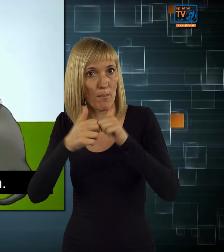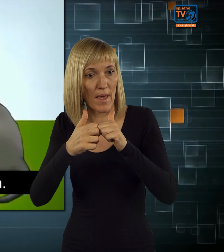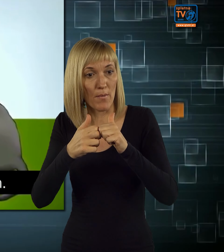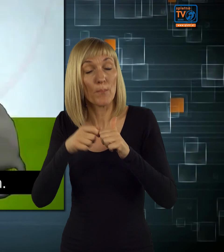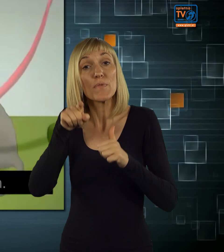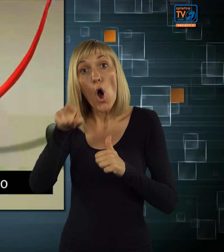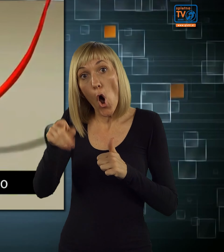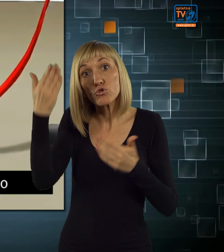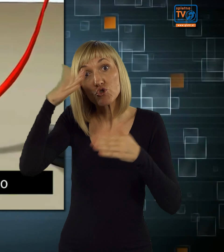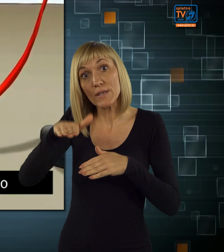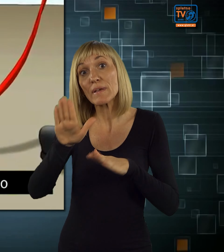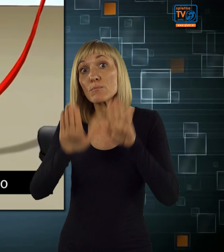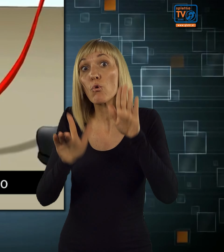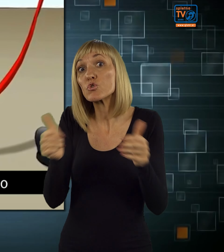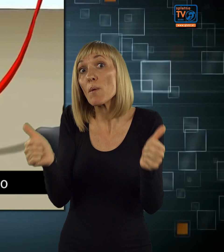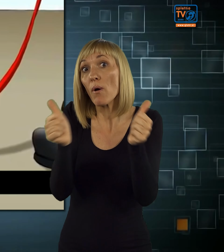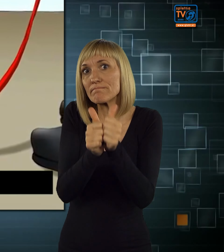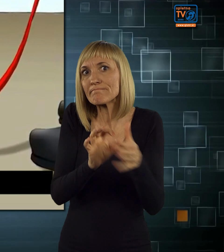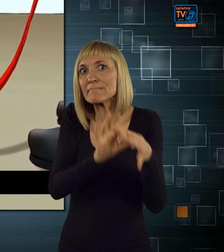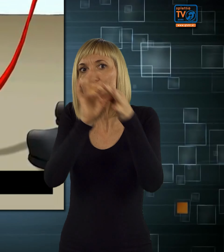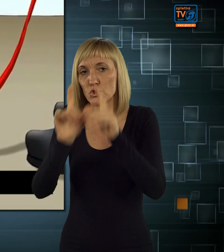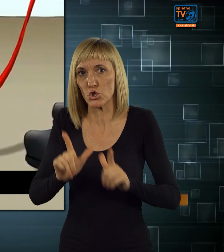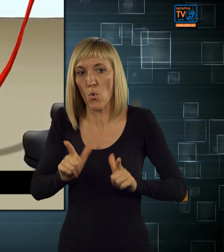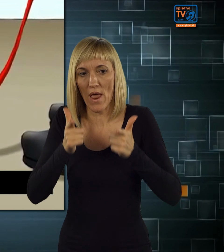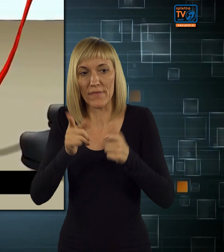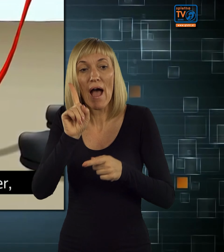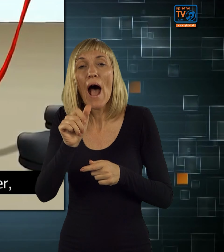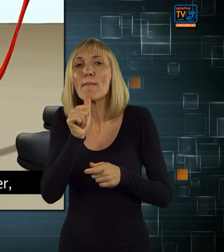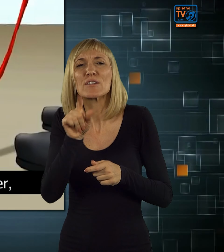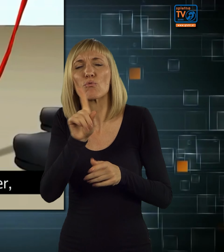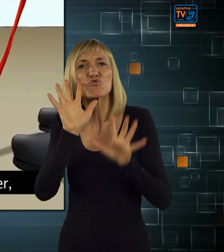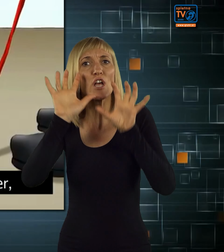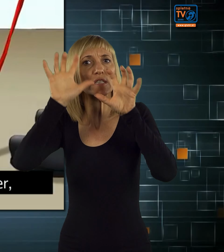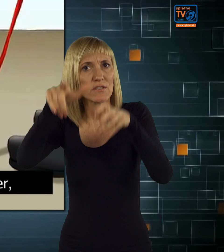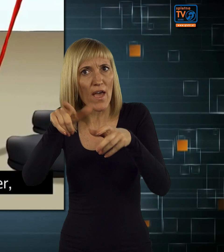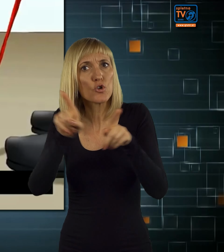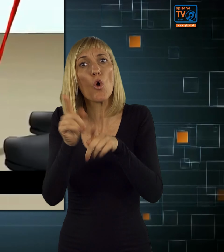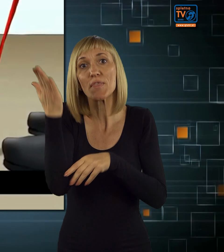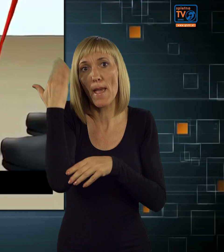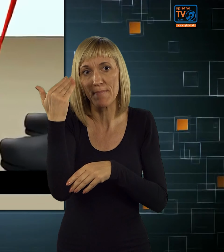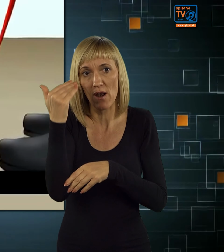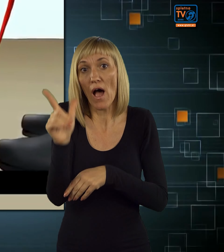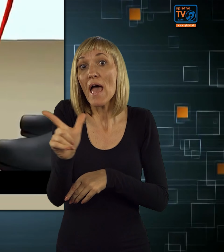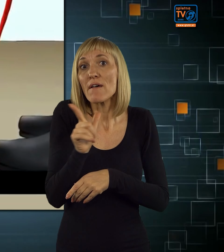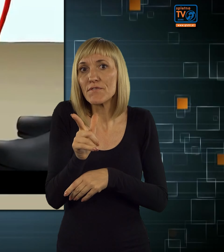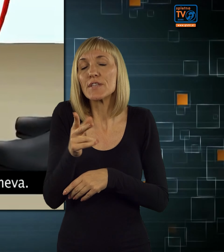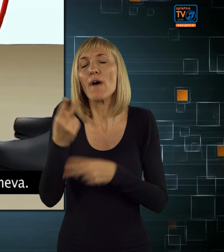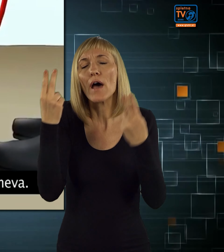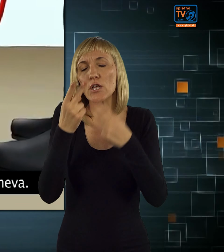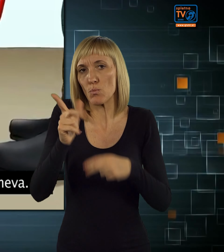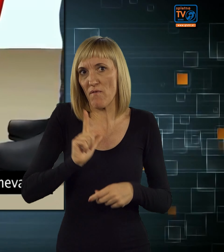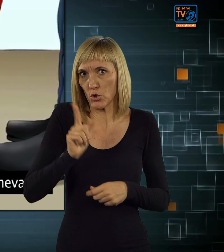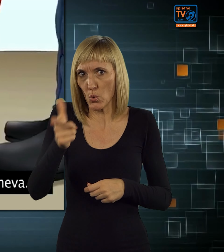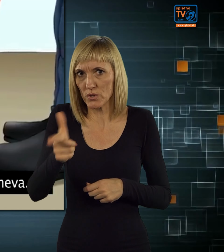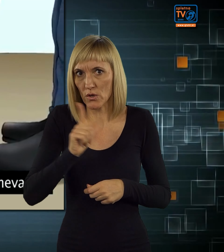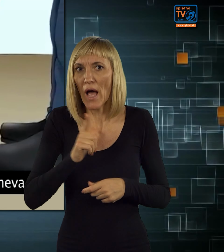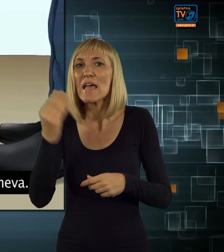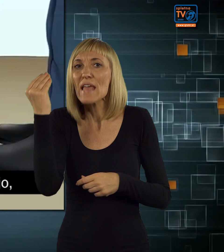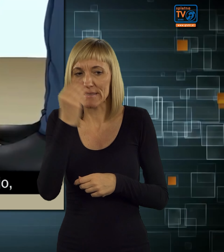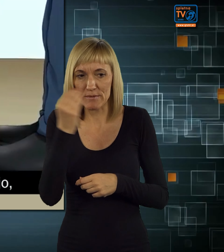Hvala A v če v če v željenju, da ne vželje še v življenju. We v